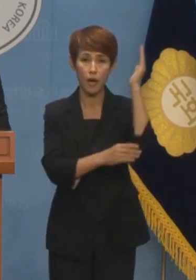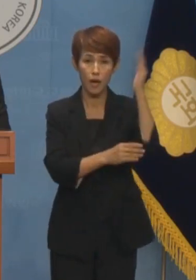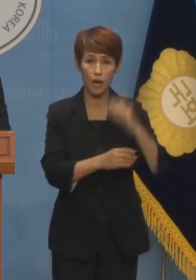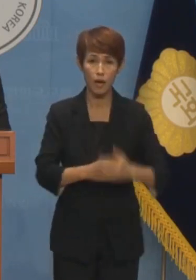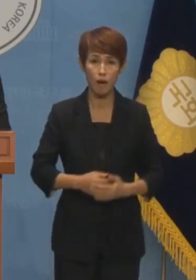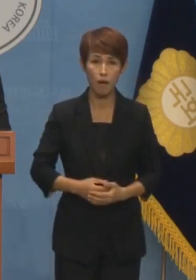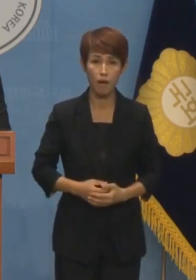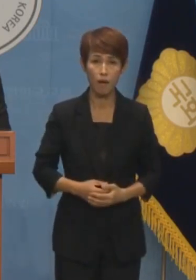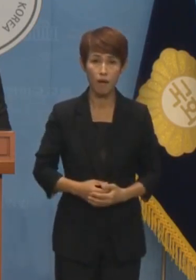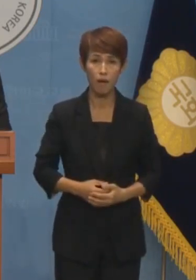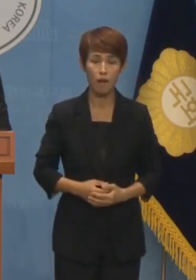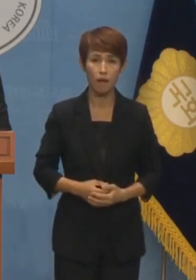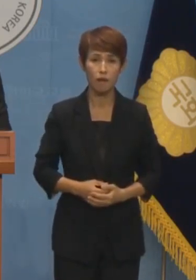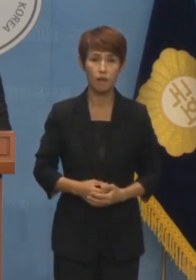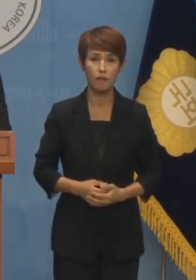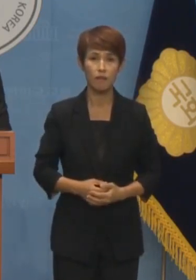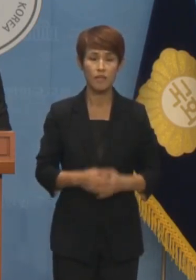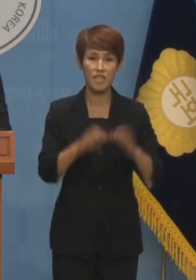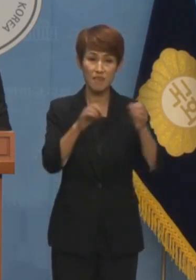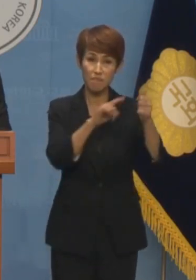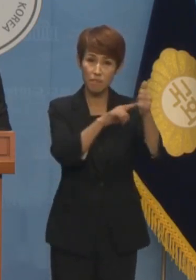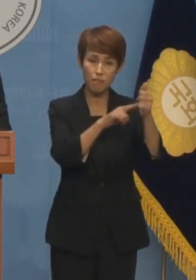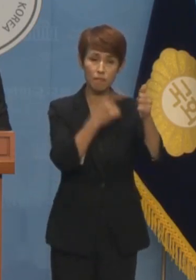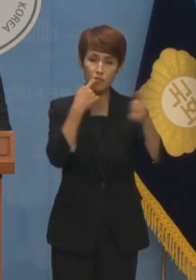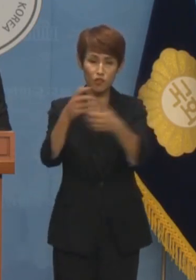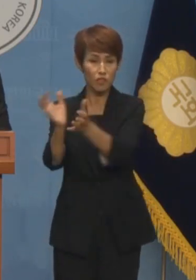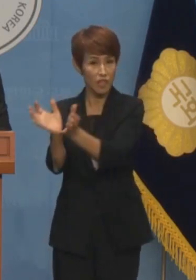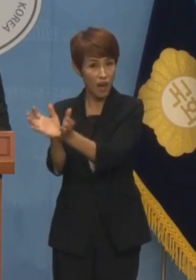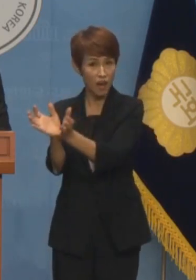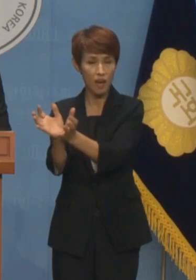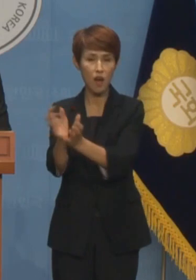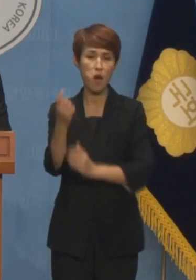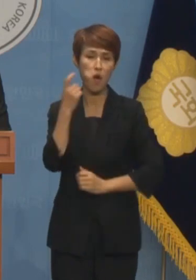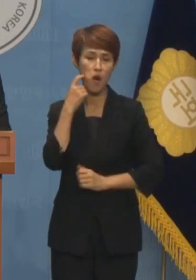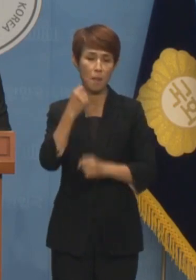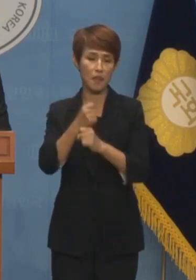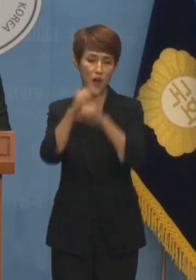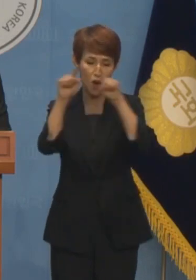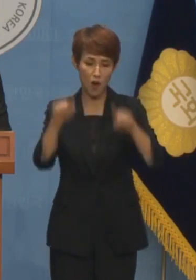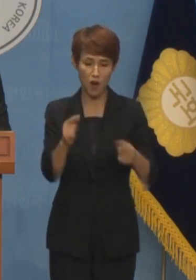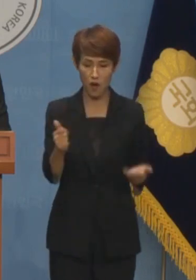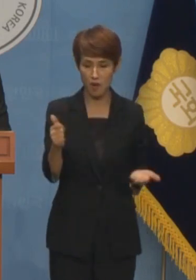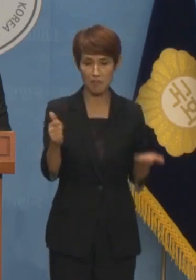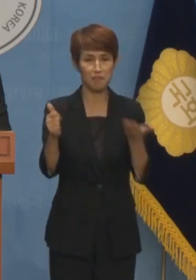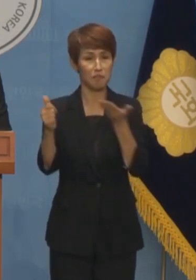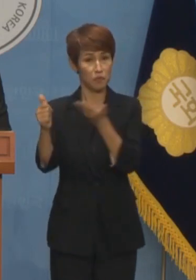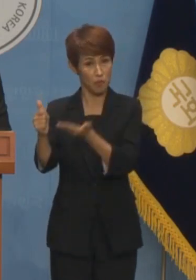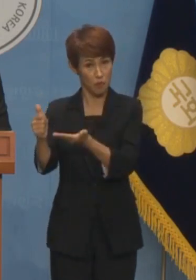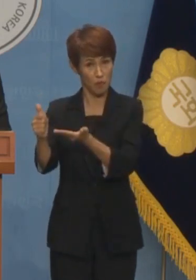합니다. 김 씨가 민주당으로 하여금 허위 프레임을